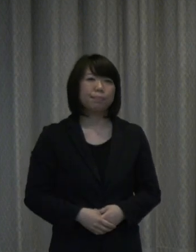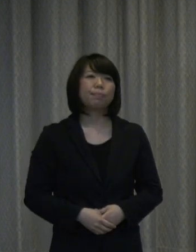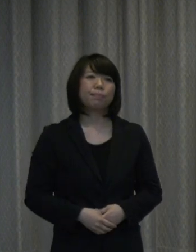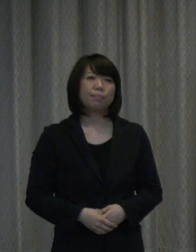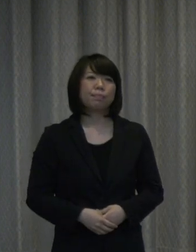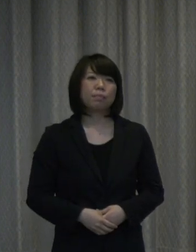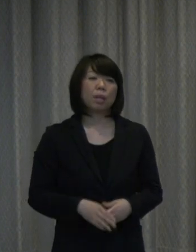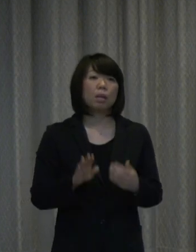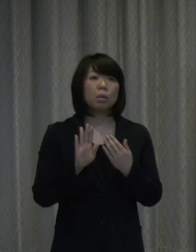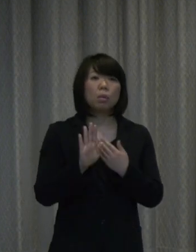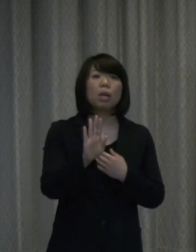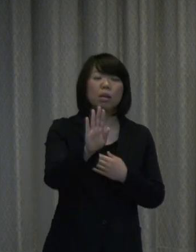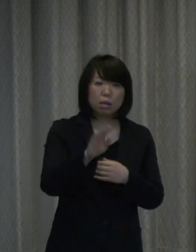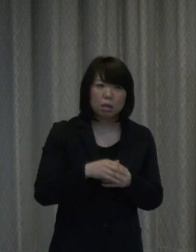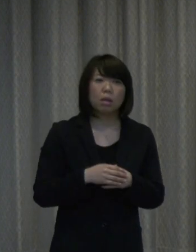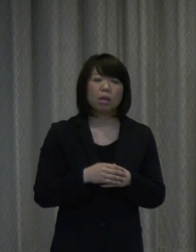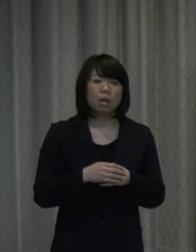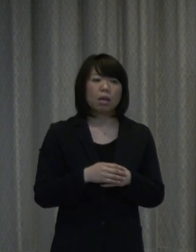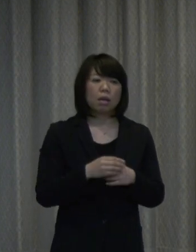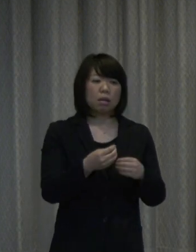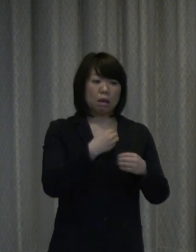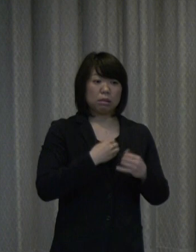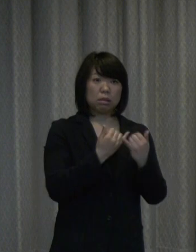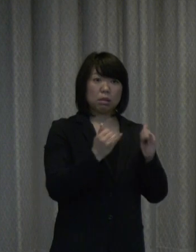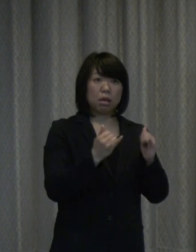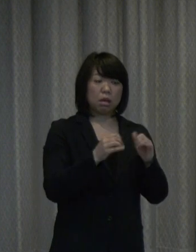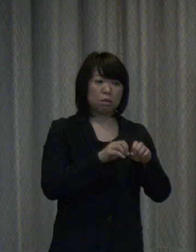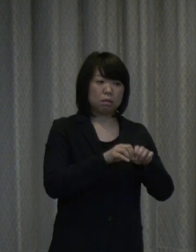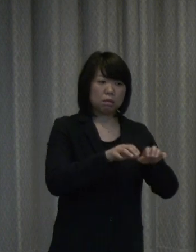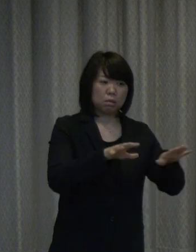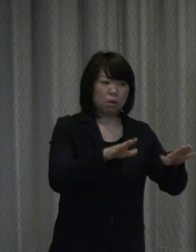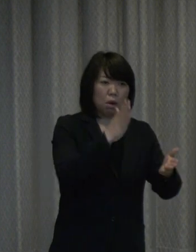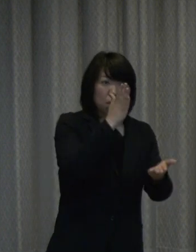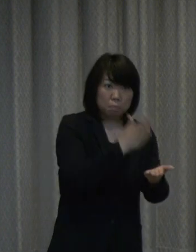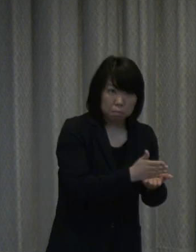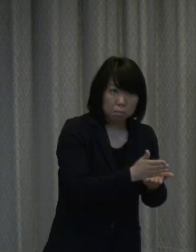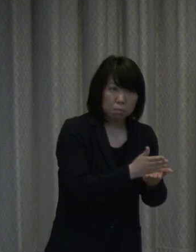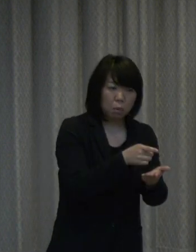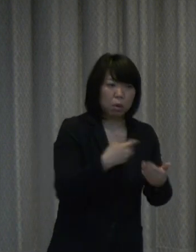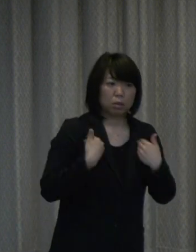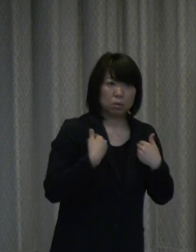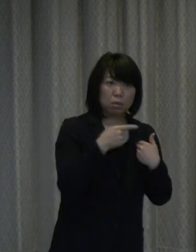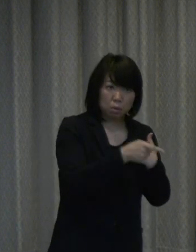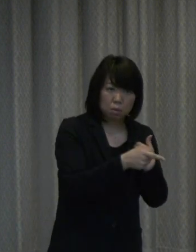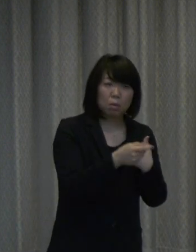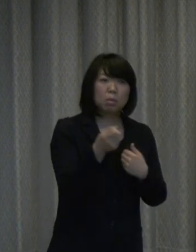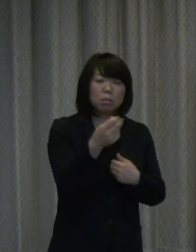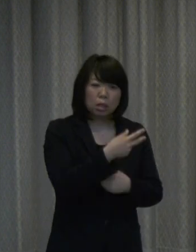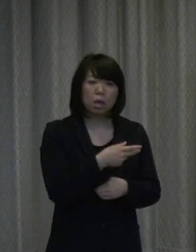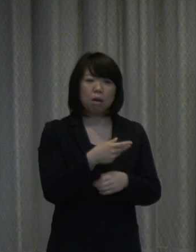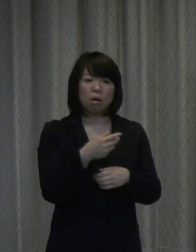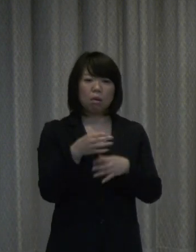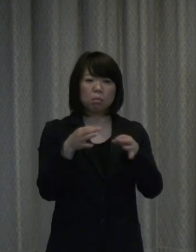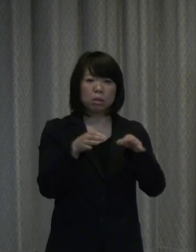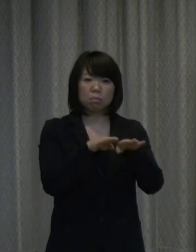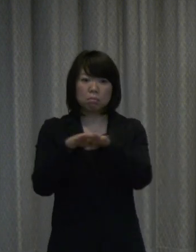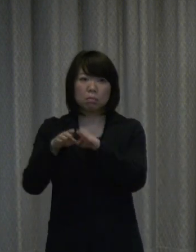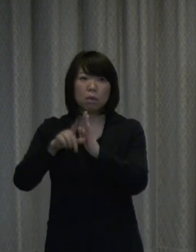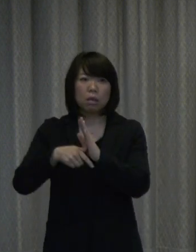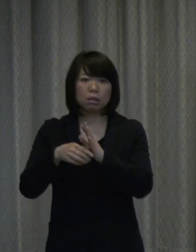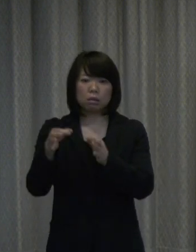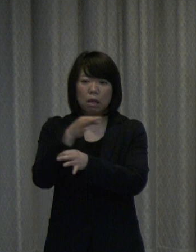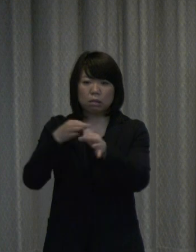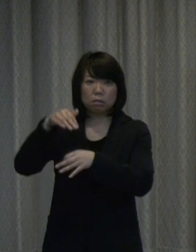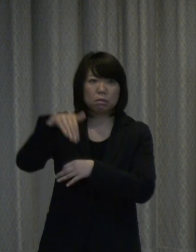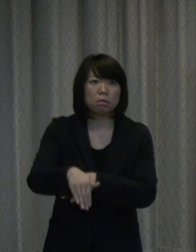これからは感染拡大防止と社会経済活動、この維持の両立が